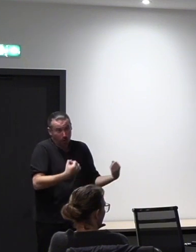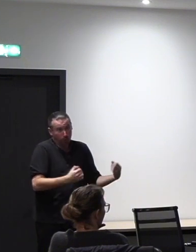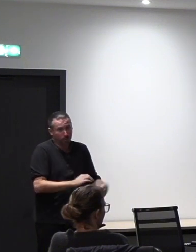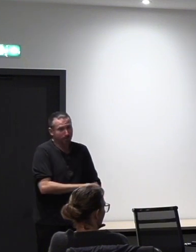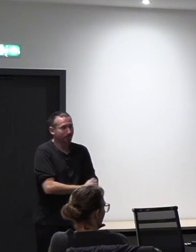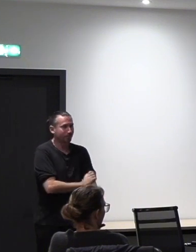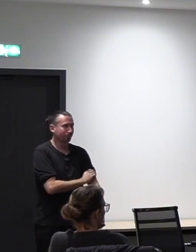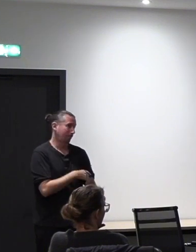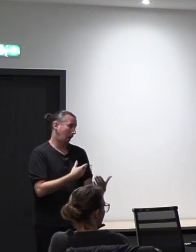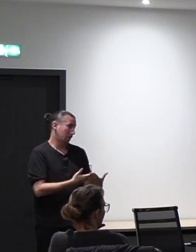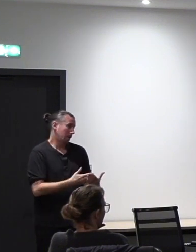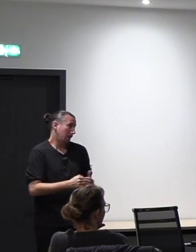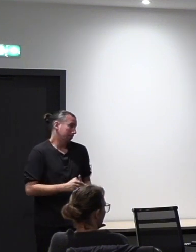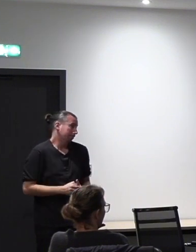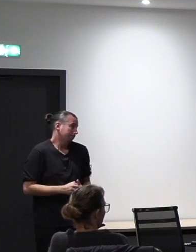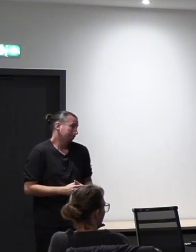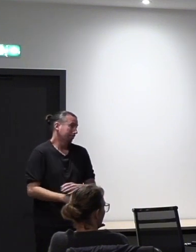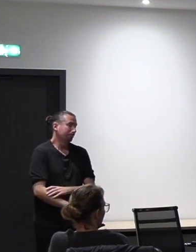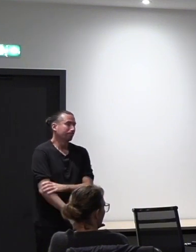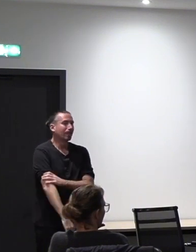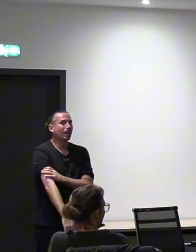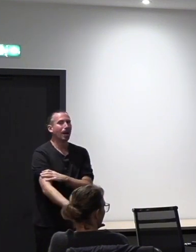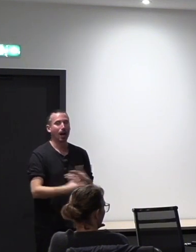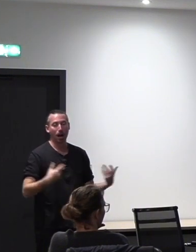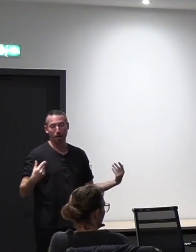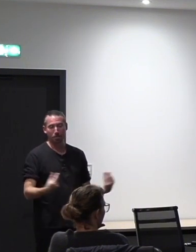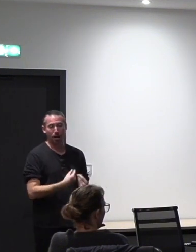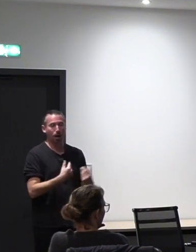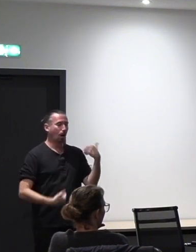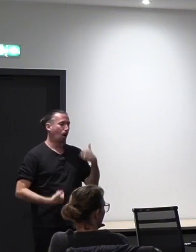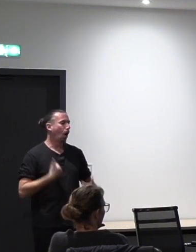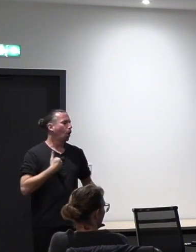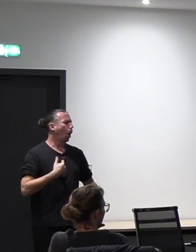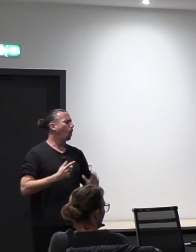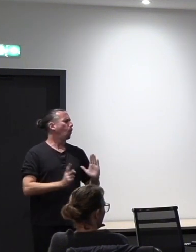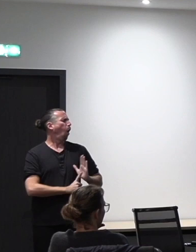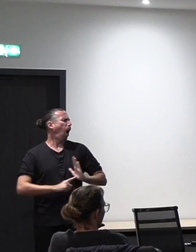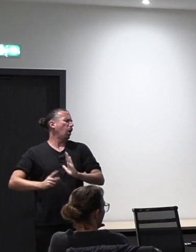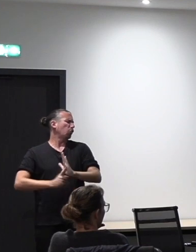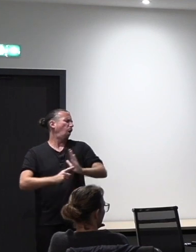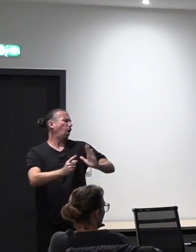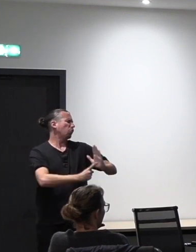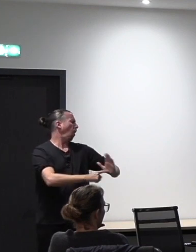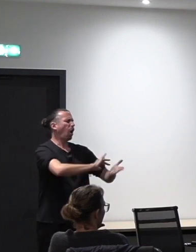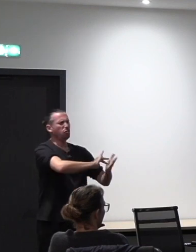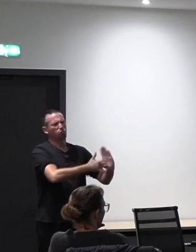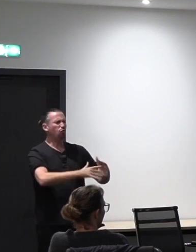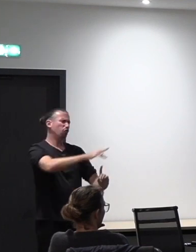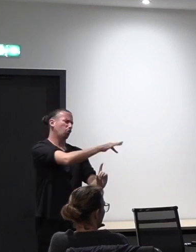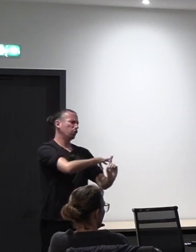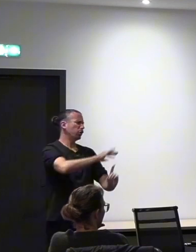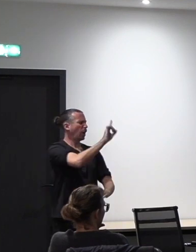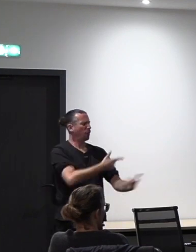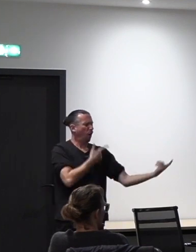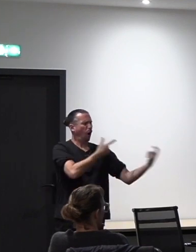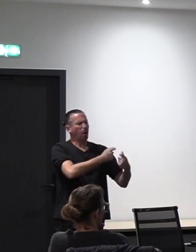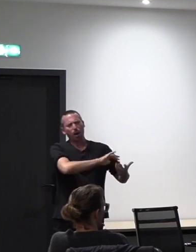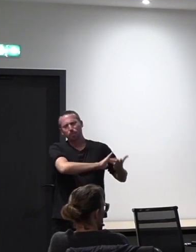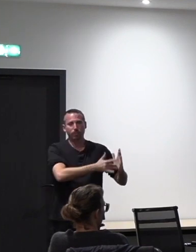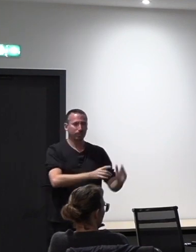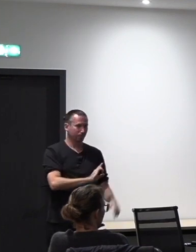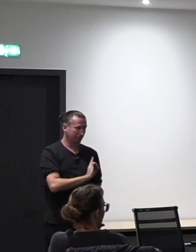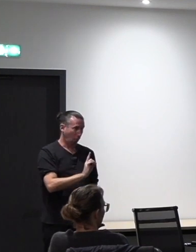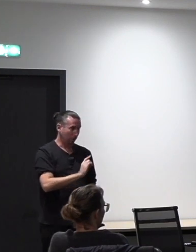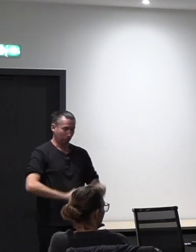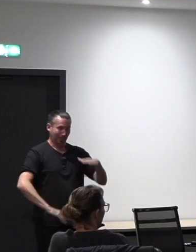handicap, malheureusement, dans la société, peut pas tout avoir. Ça ne veut pas dire que la société est minable. Ça veut dire qu'il y a des limites des 2